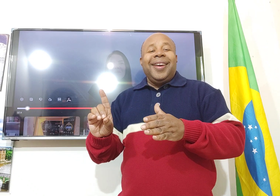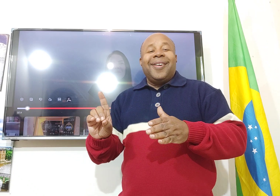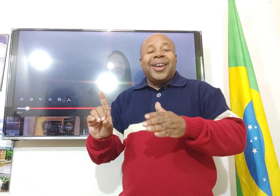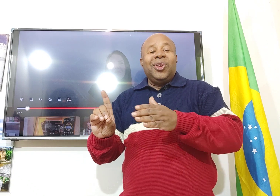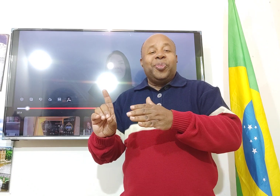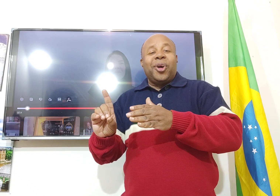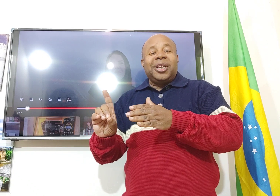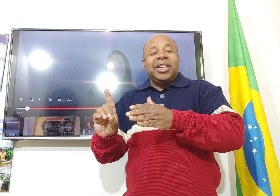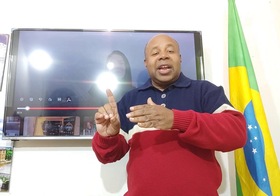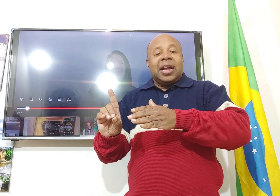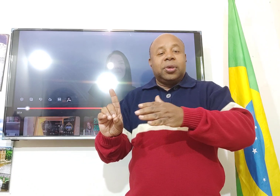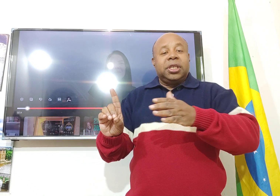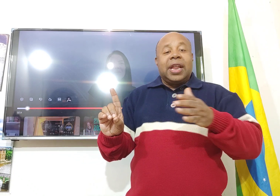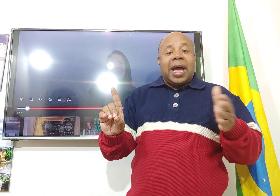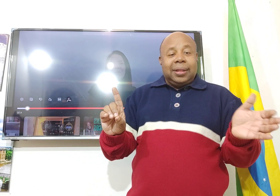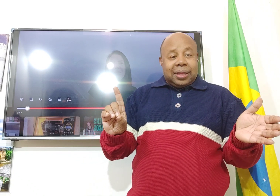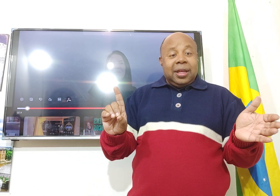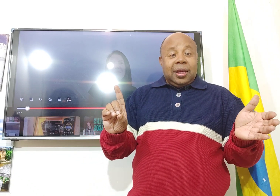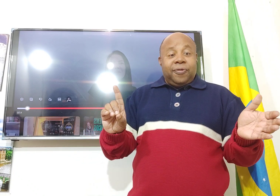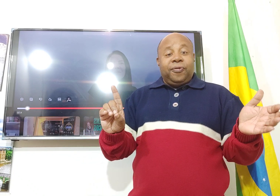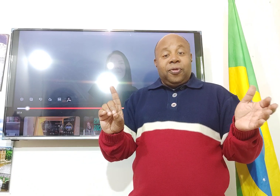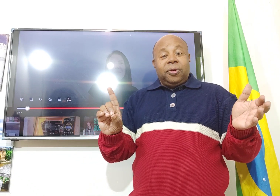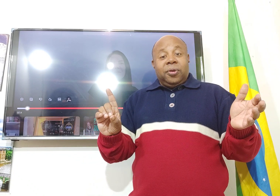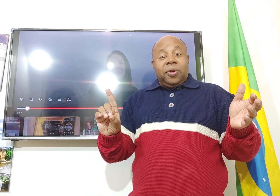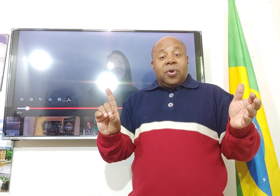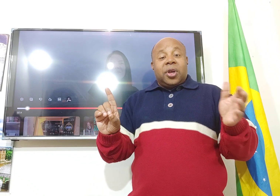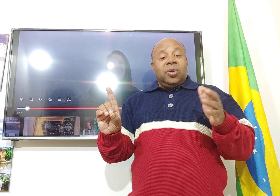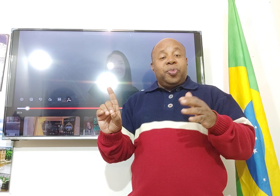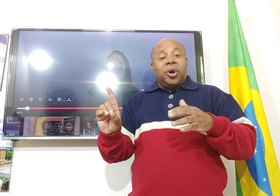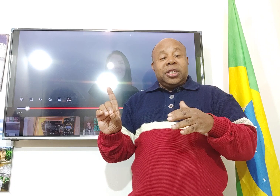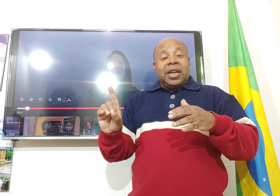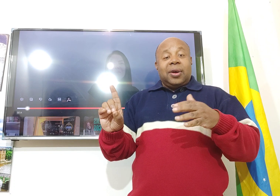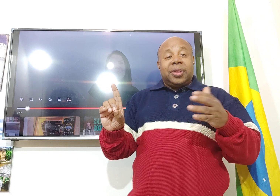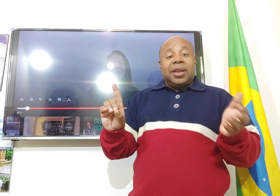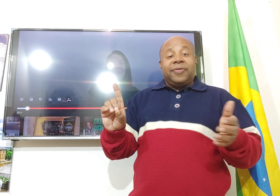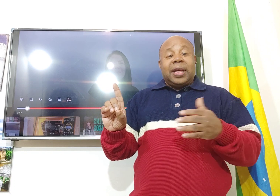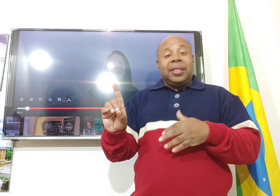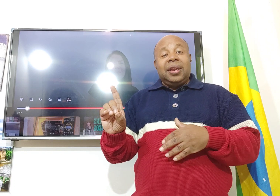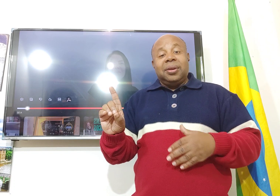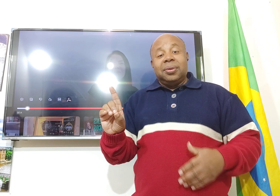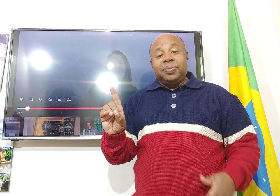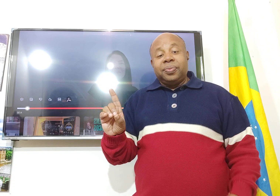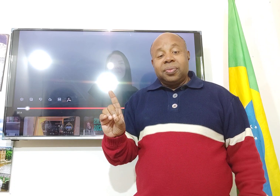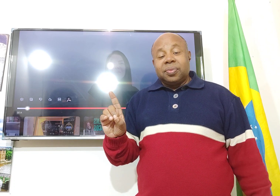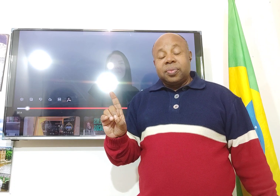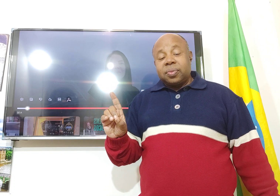O que não pode é largar os sinais. O que não pode é largar os sinais e ficar encenando.